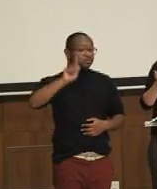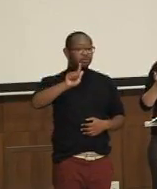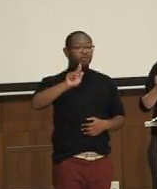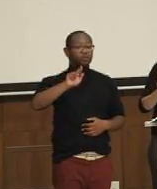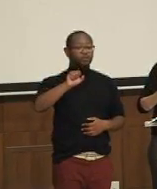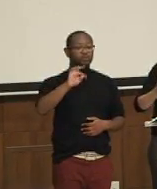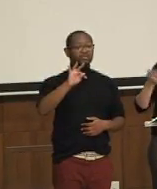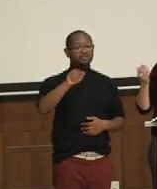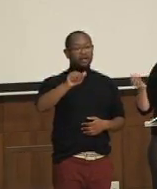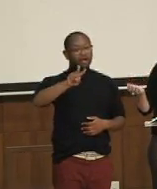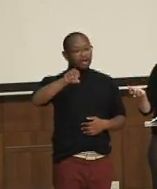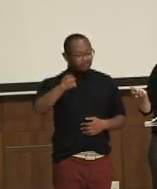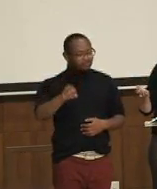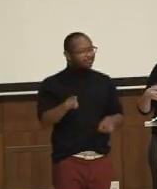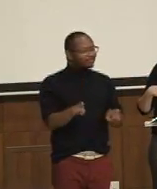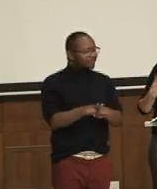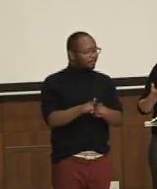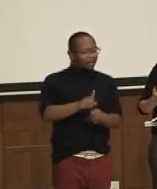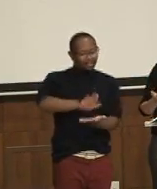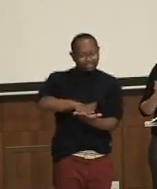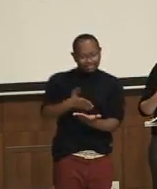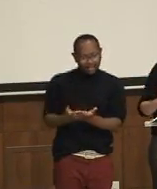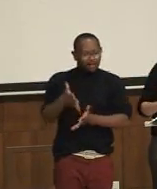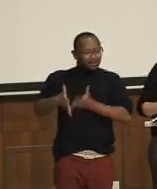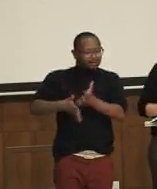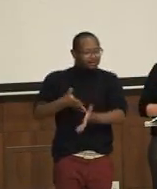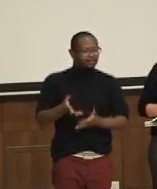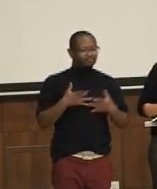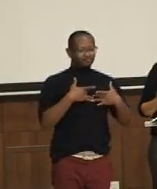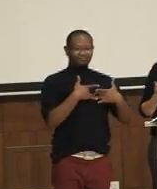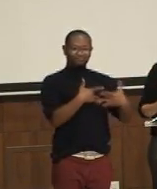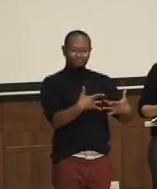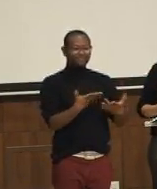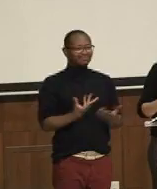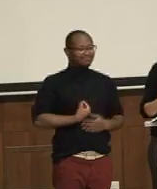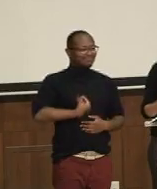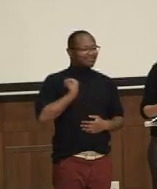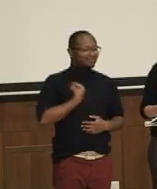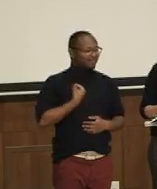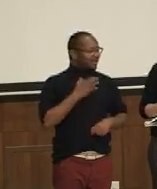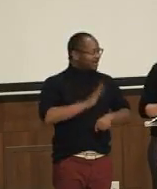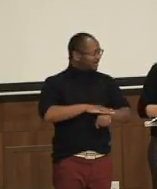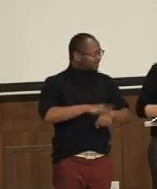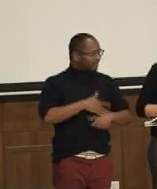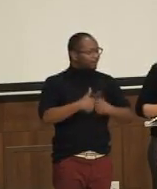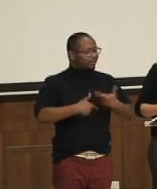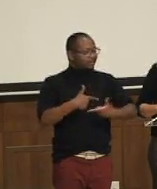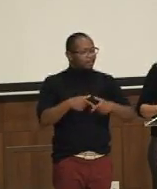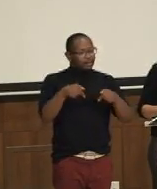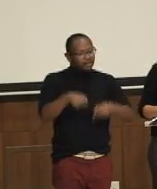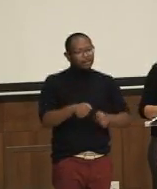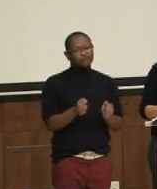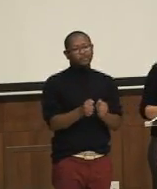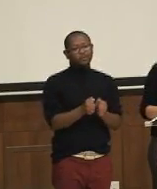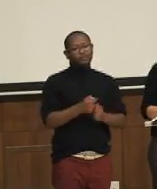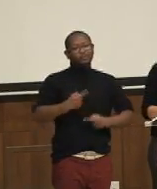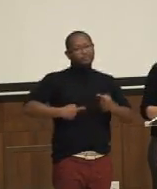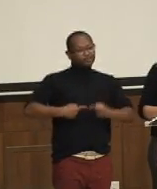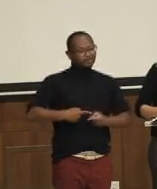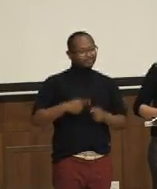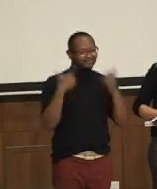pelos intérpretes, aos intérpretes que gentilmente estão cedendo esse tempo de trabalho aqui com a gente.